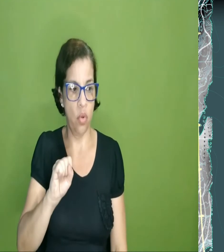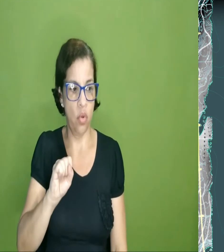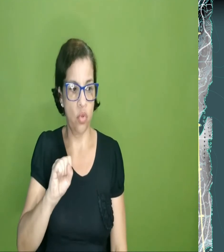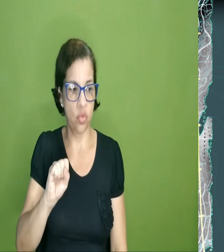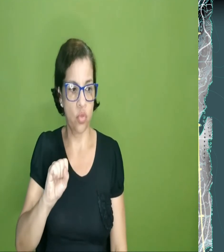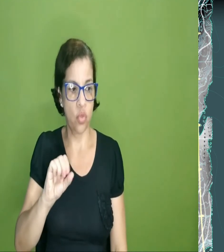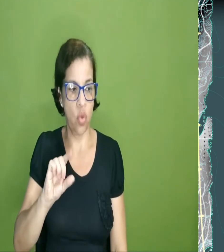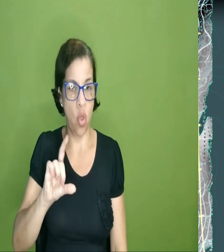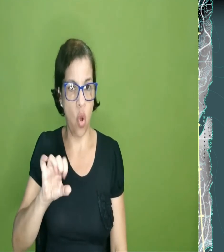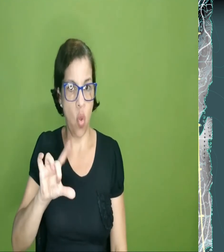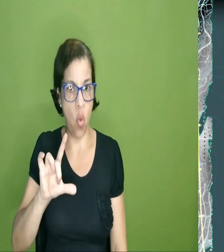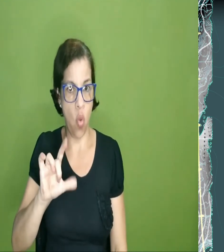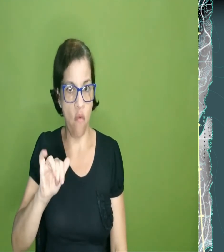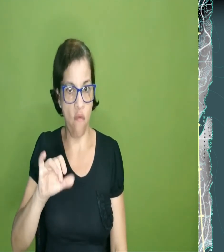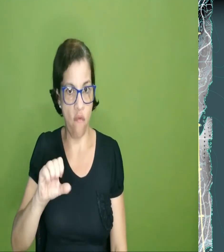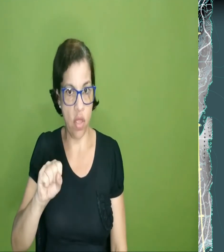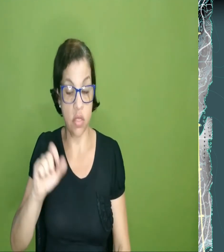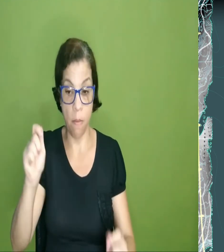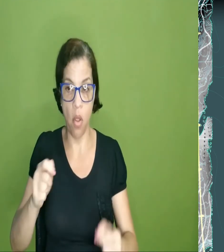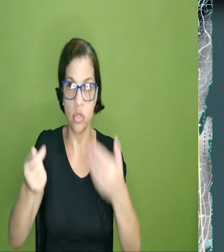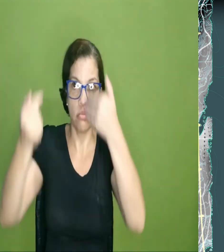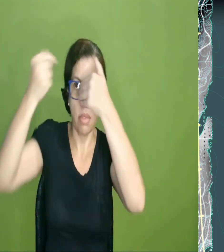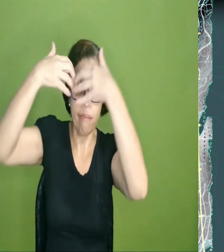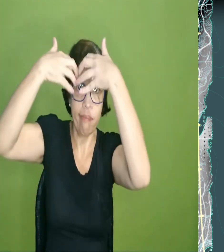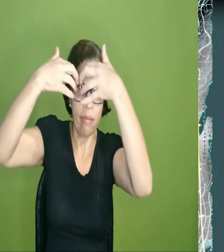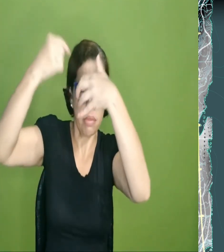de penetrar no sistema nervoso central.